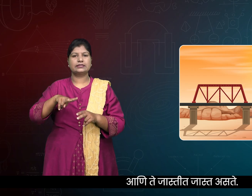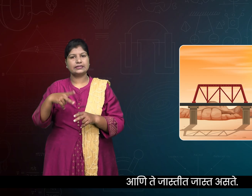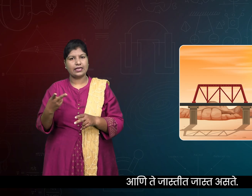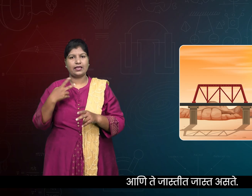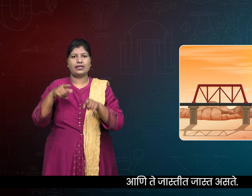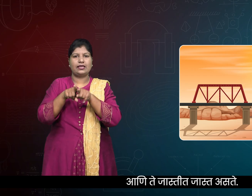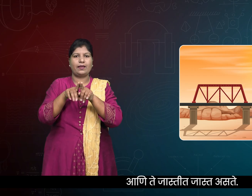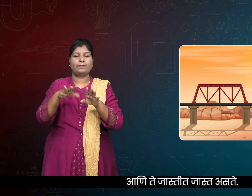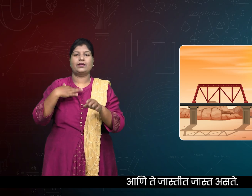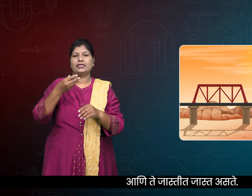आणि ती जास्तीत जास्त असते.